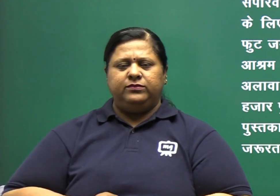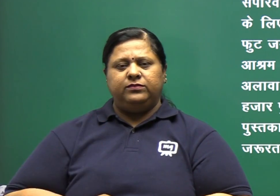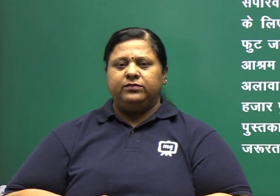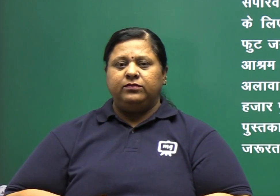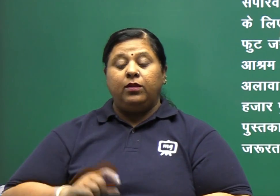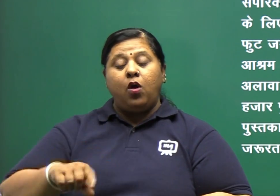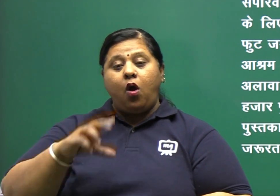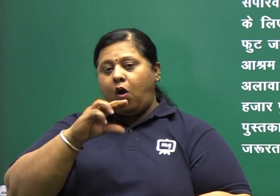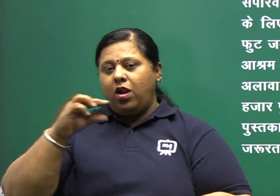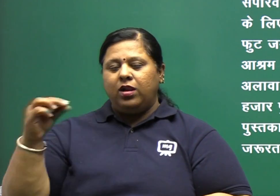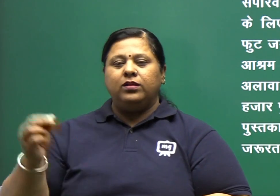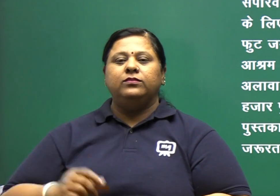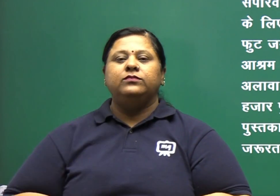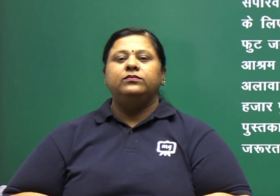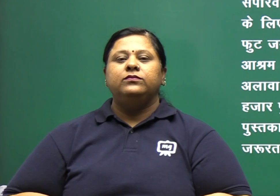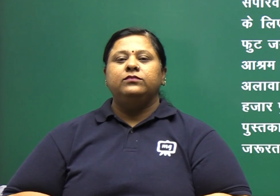और